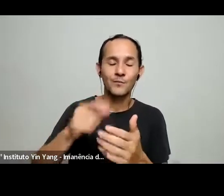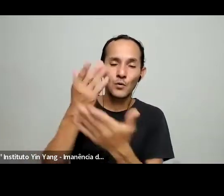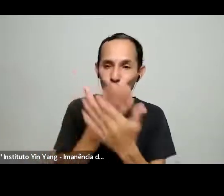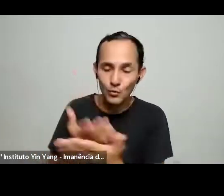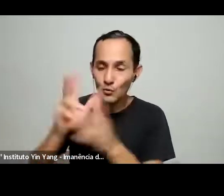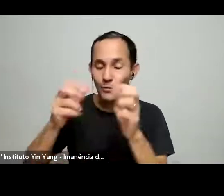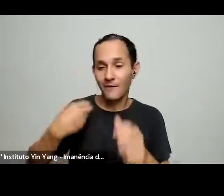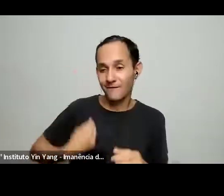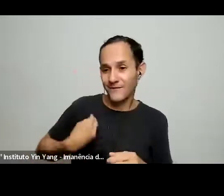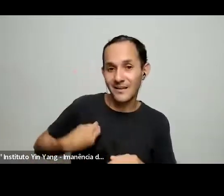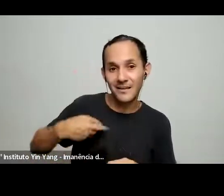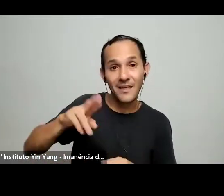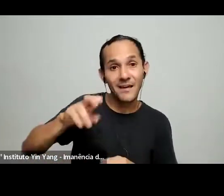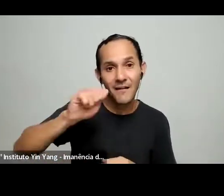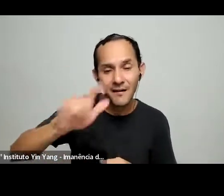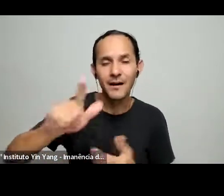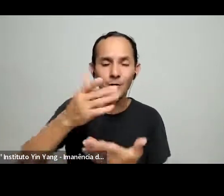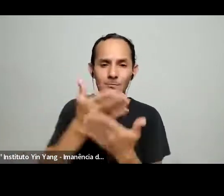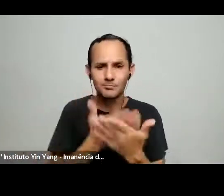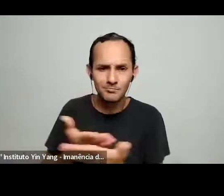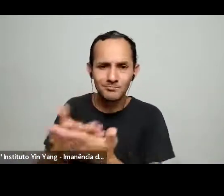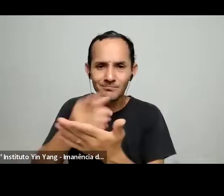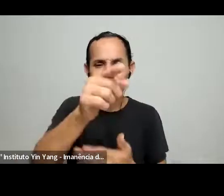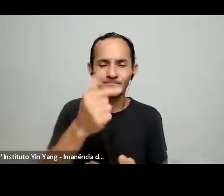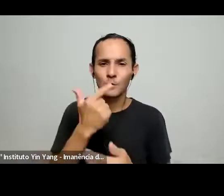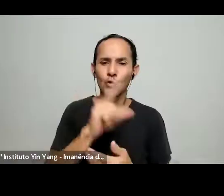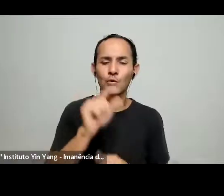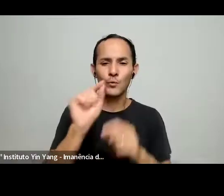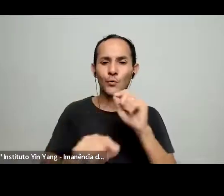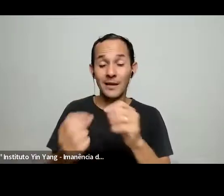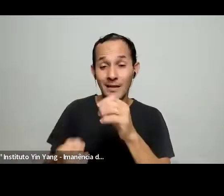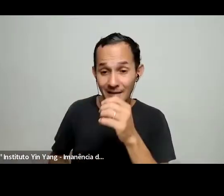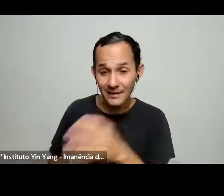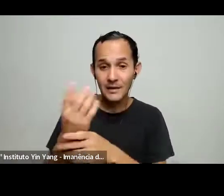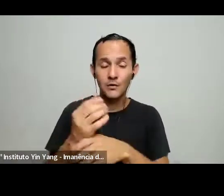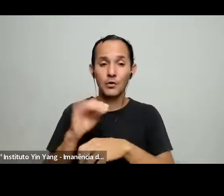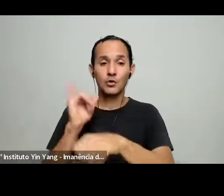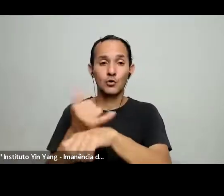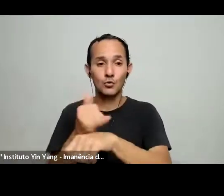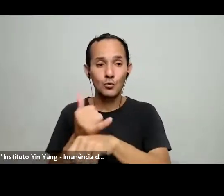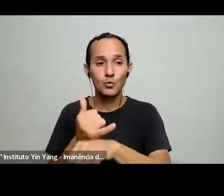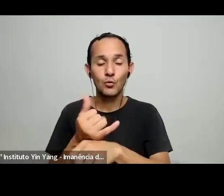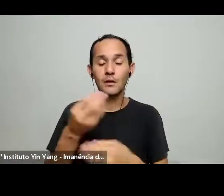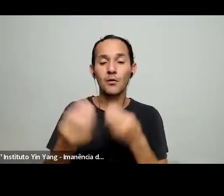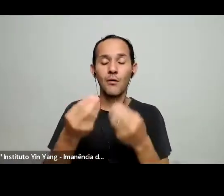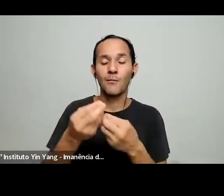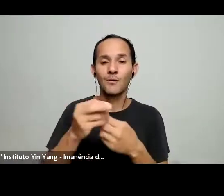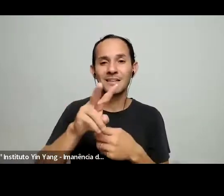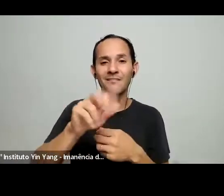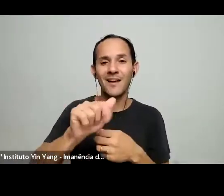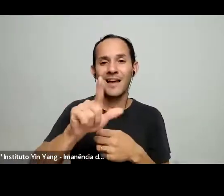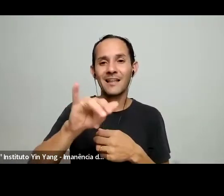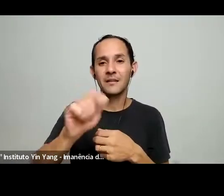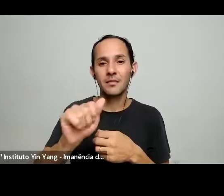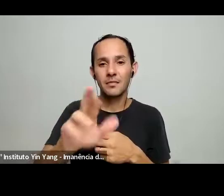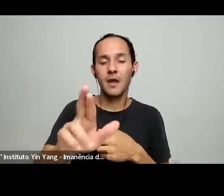real, né? São vários tipos de estudo que você consegue criar uma estrutura sólida de validação, sem